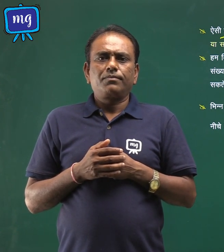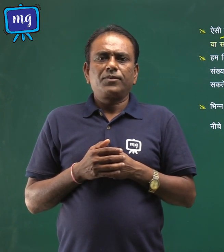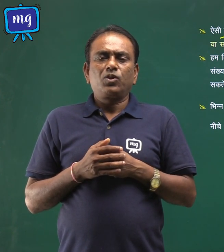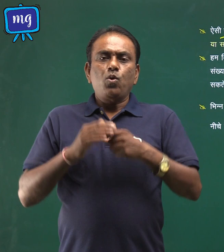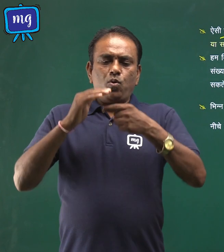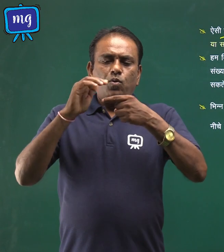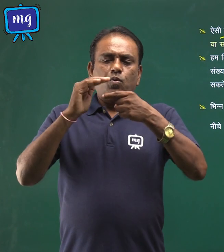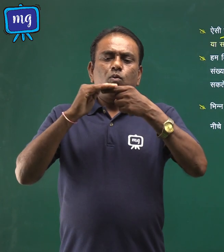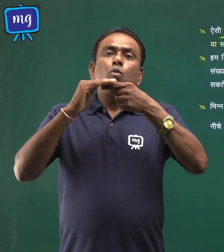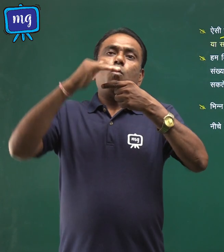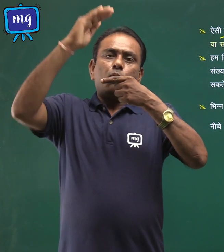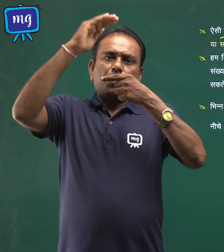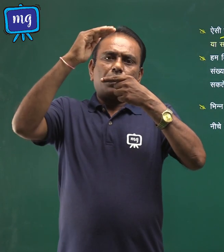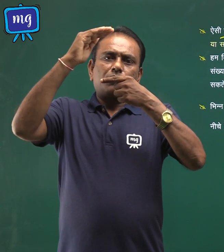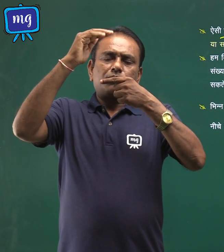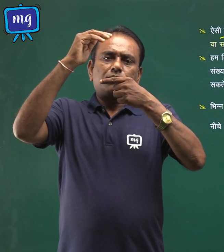ऊपर वाला